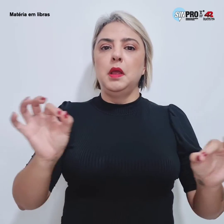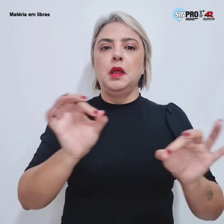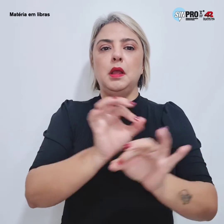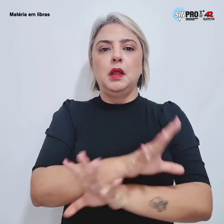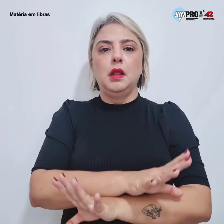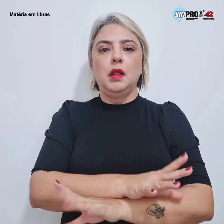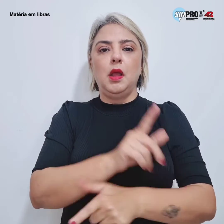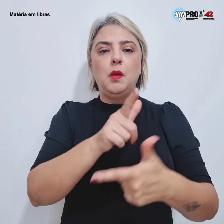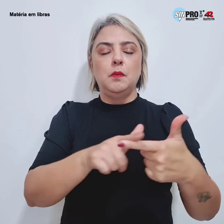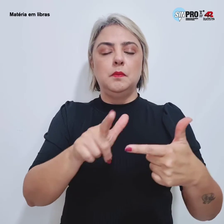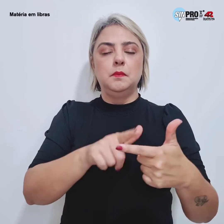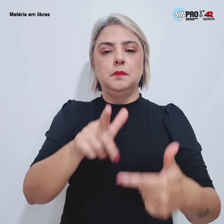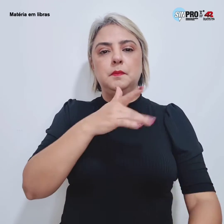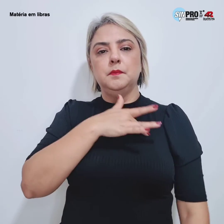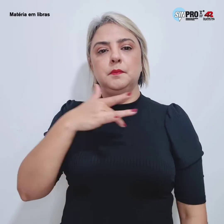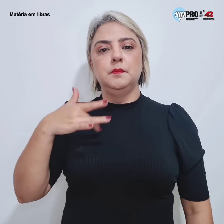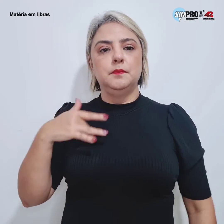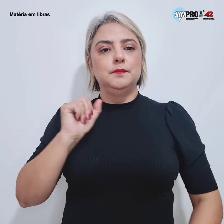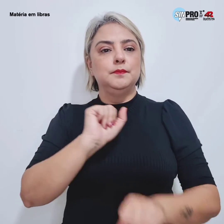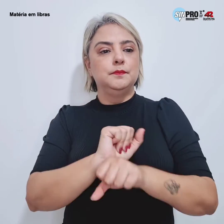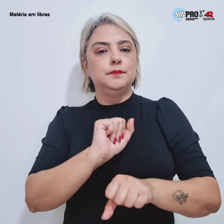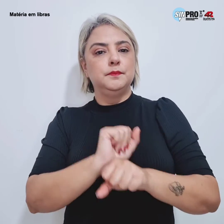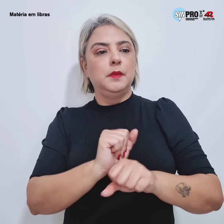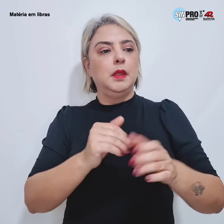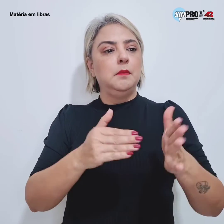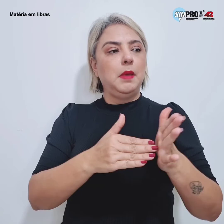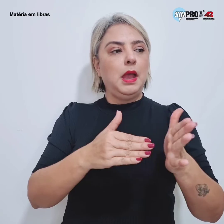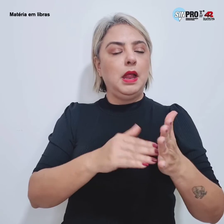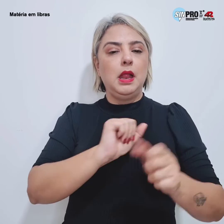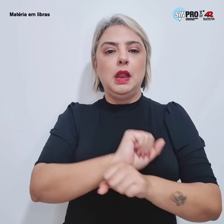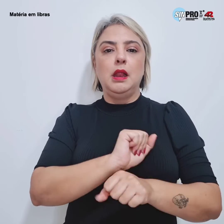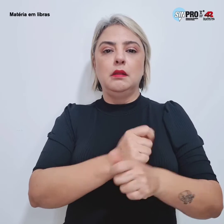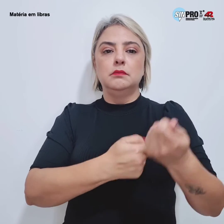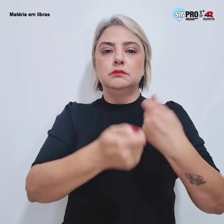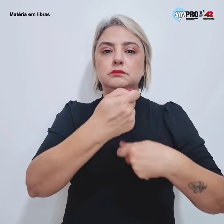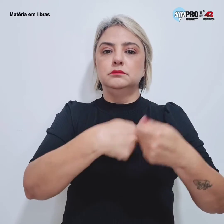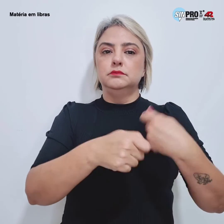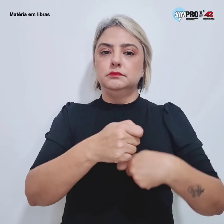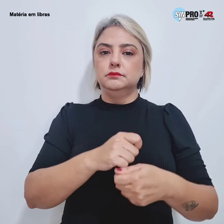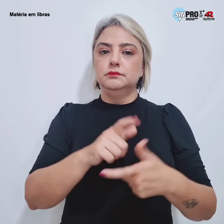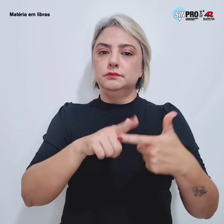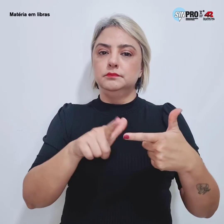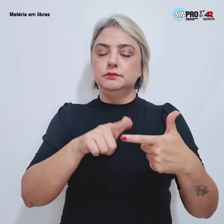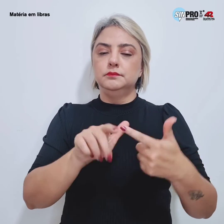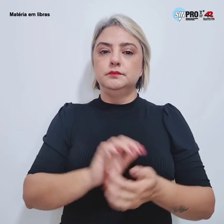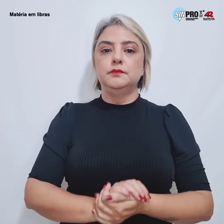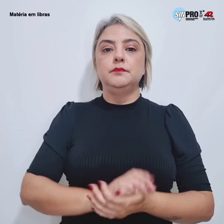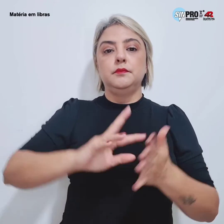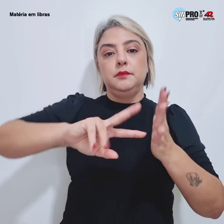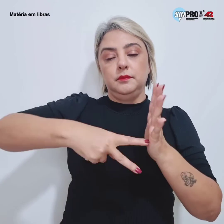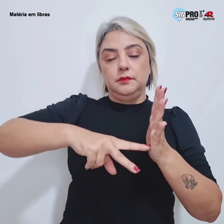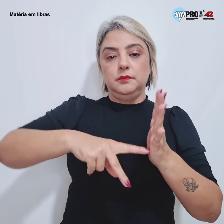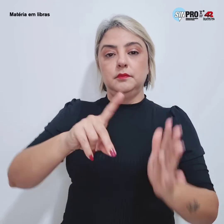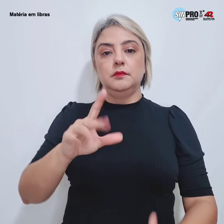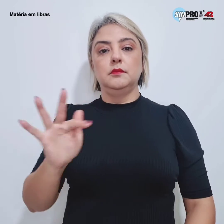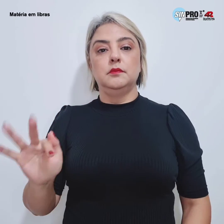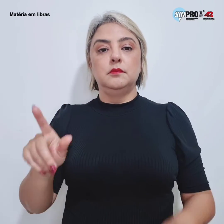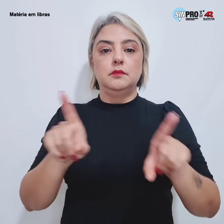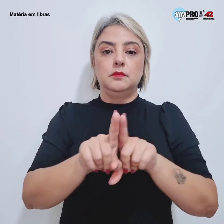crise sanitária e barrar a crise econômica. O SimproDF também aproveita a